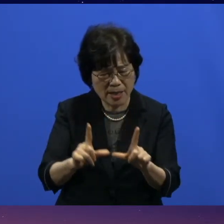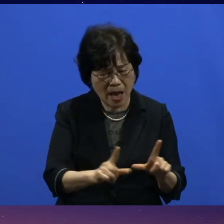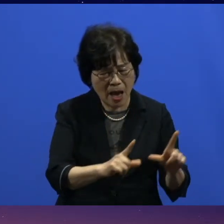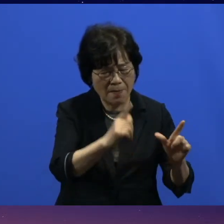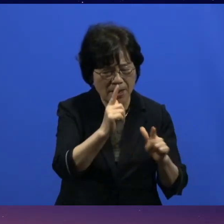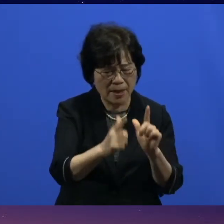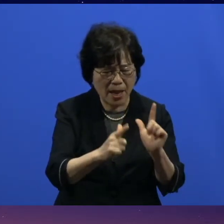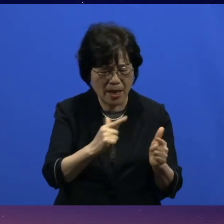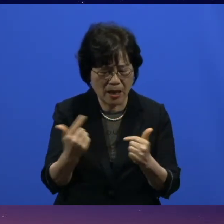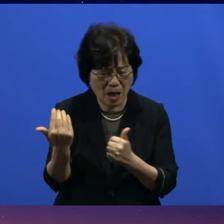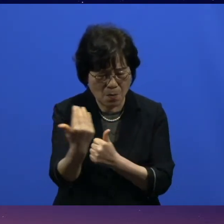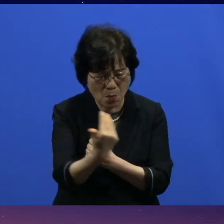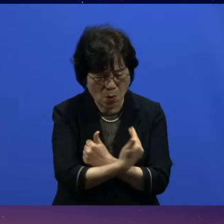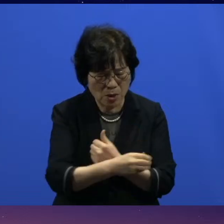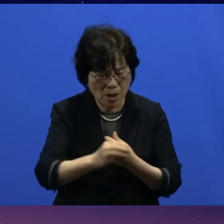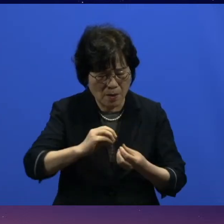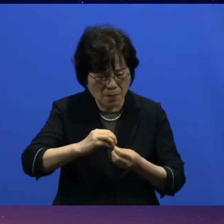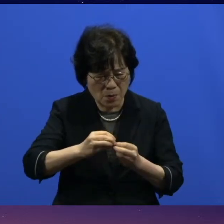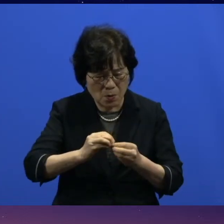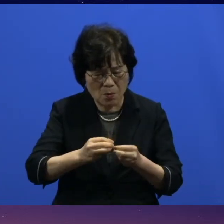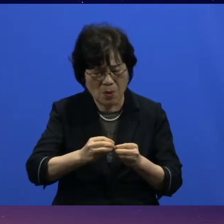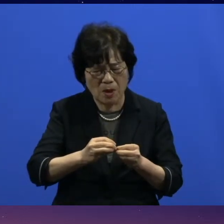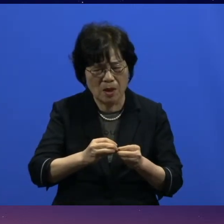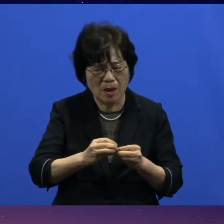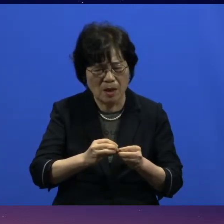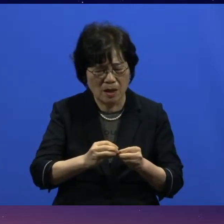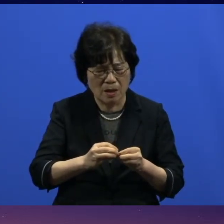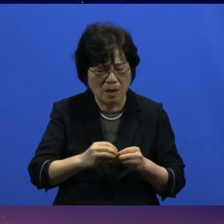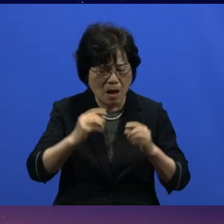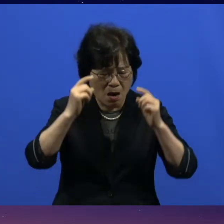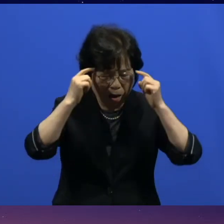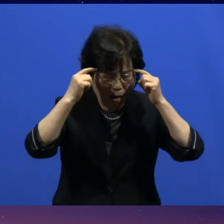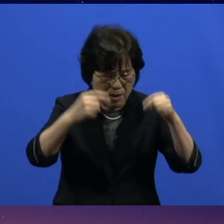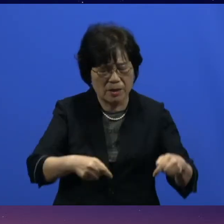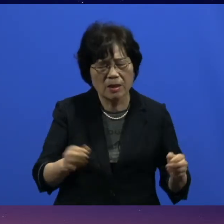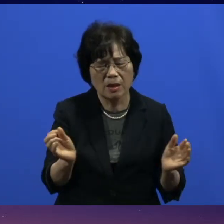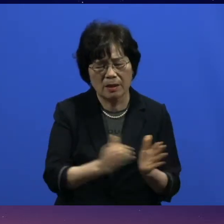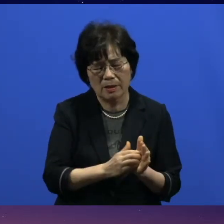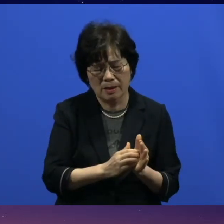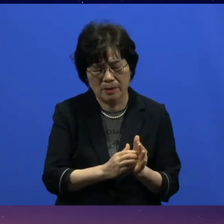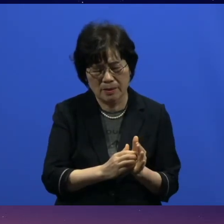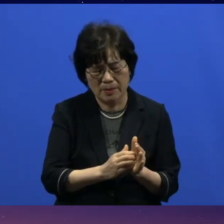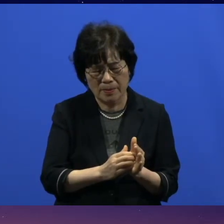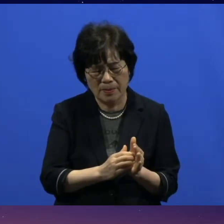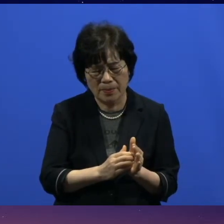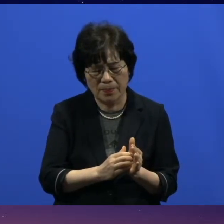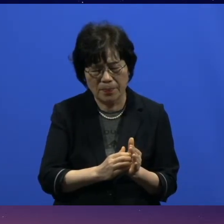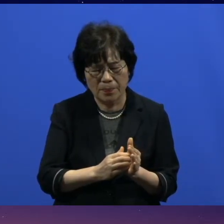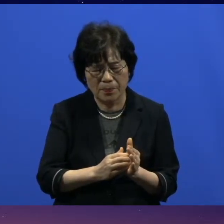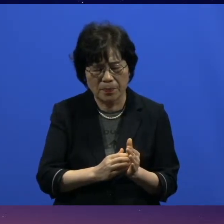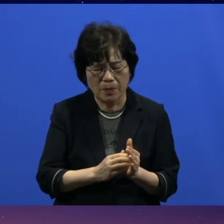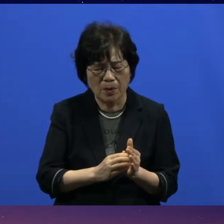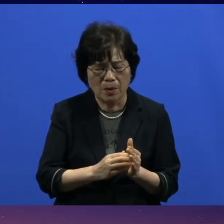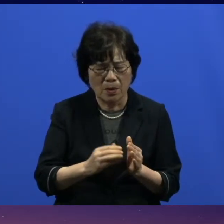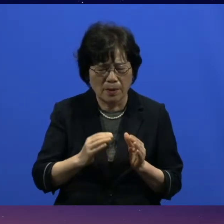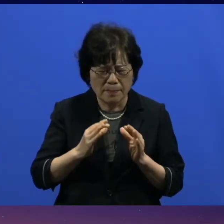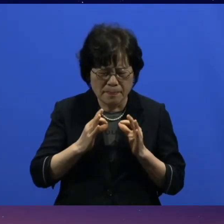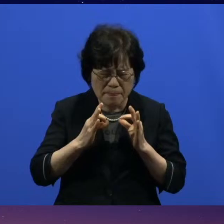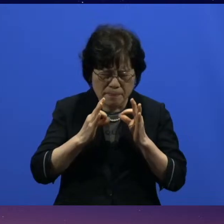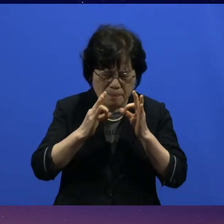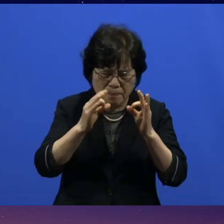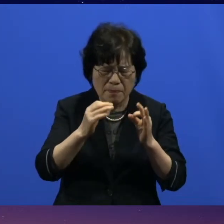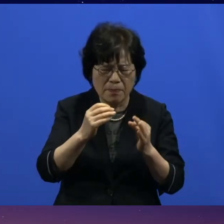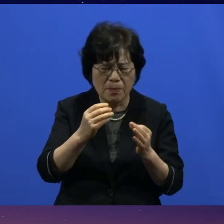더 멋있게 꾸미려고 하는 우리의 모든 시도가 얼마나 어리석게 끝나는지 알 수가 없습니다. 우리는 아무리 해도 우리는 그릇 싸움을